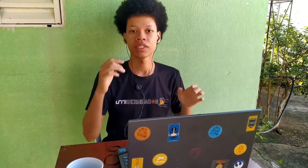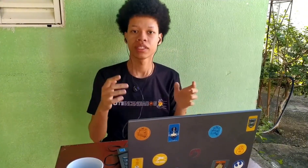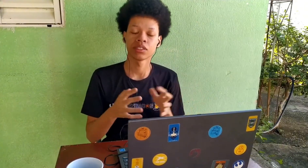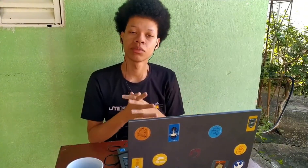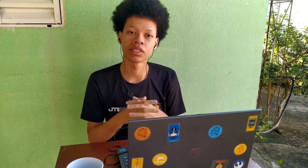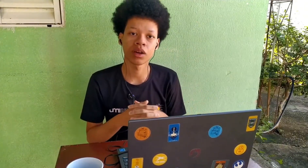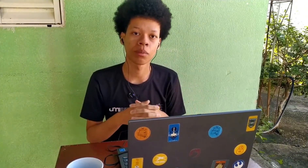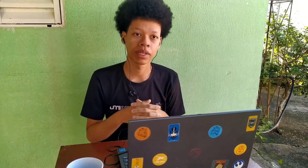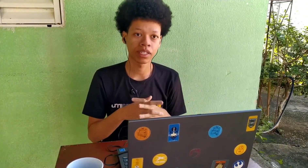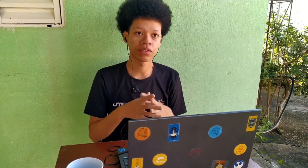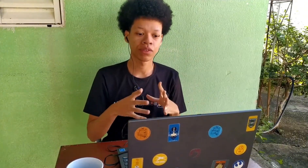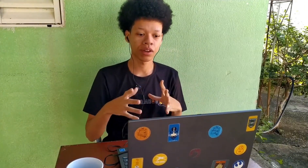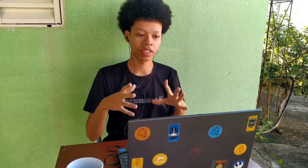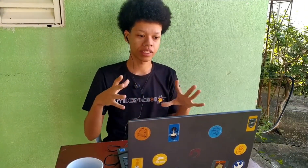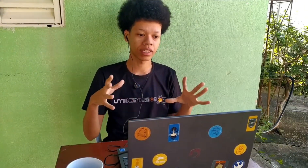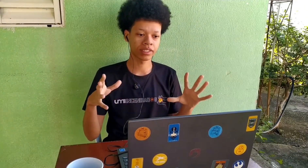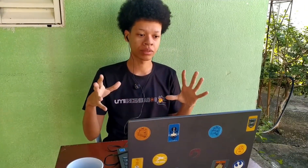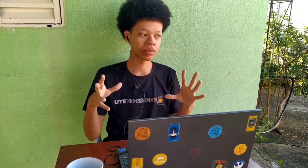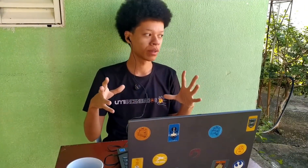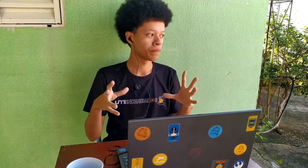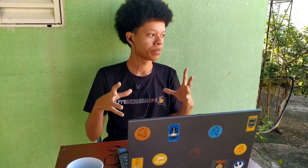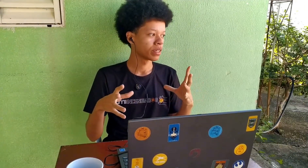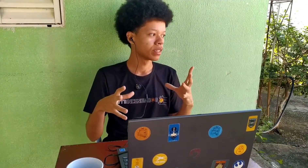interessante mostrar como é que foi a organização